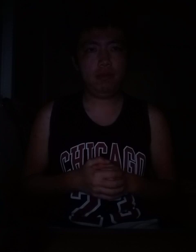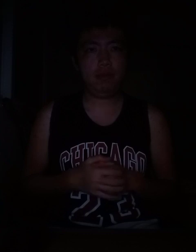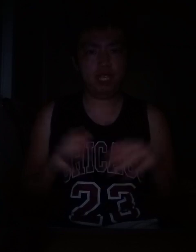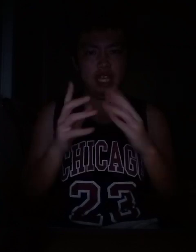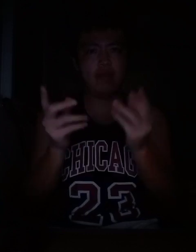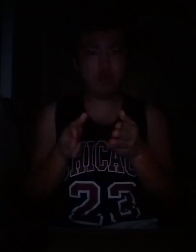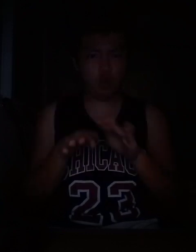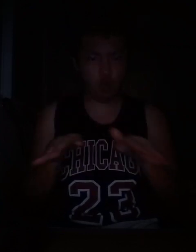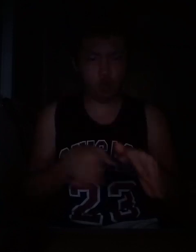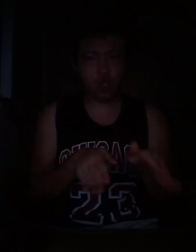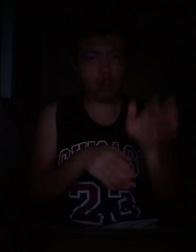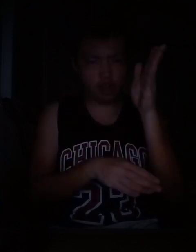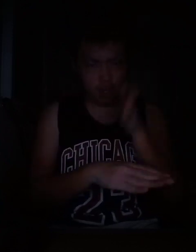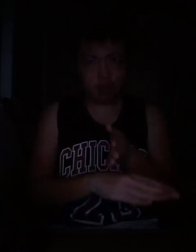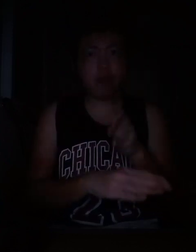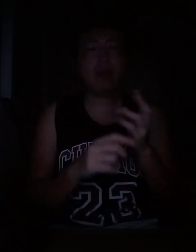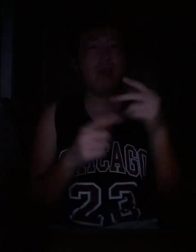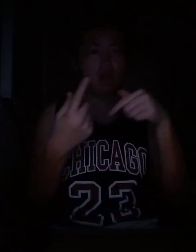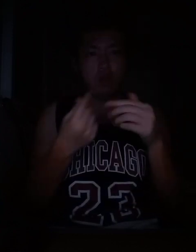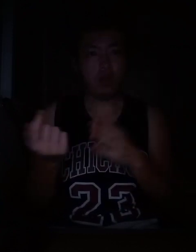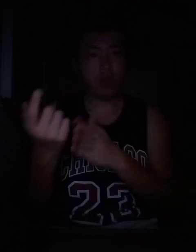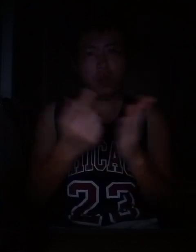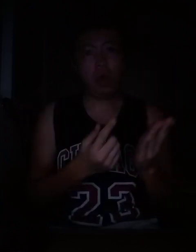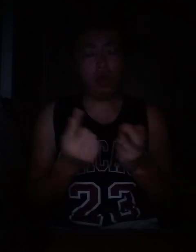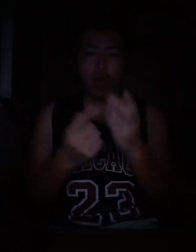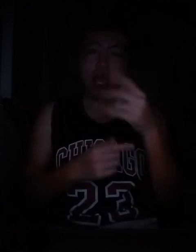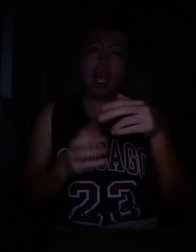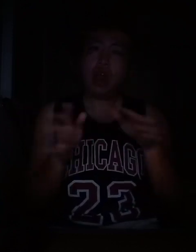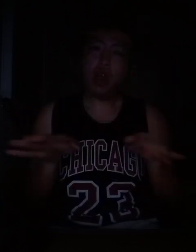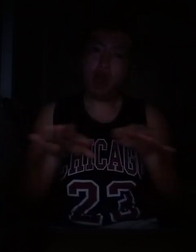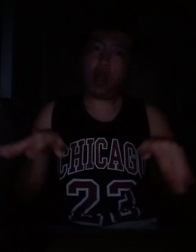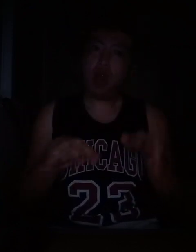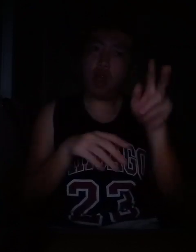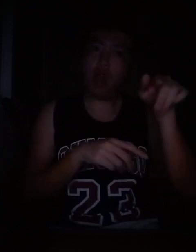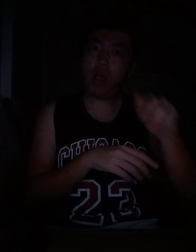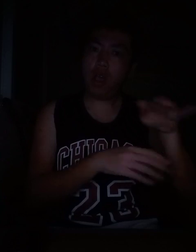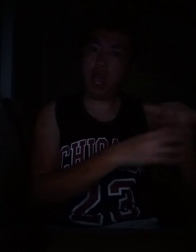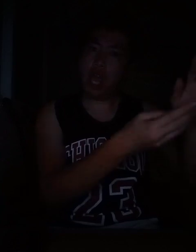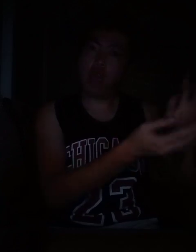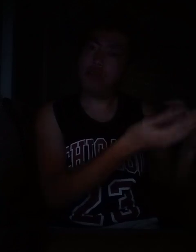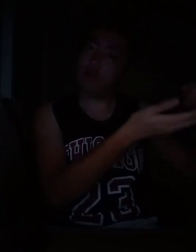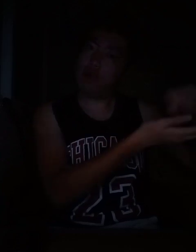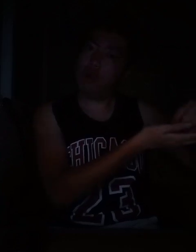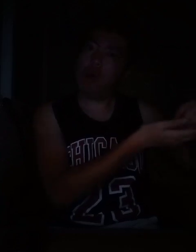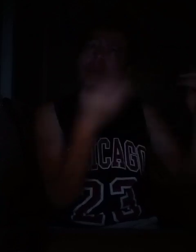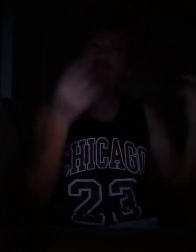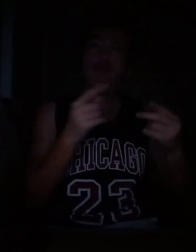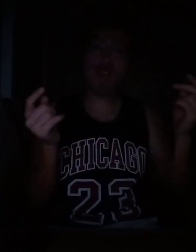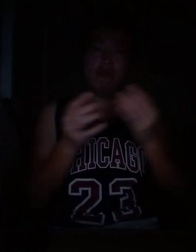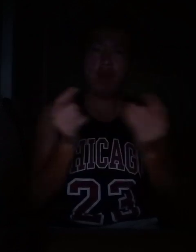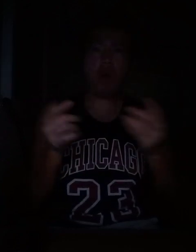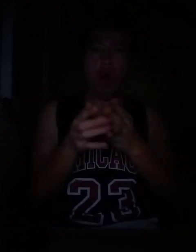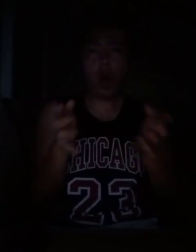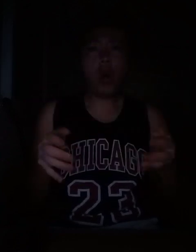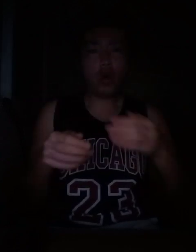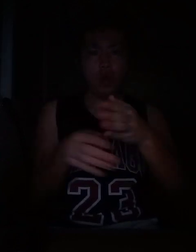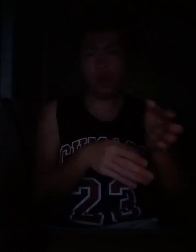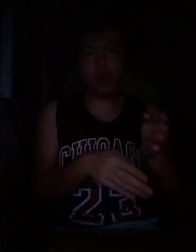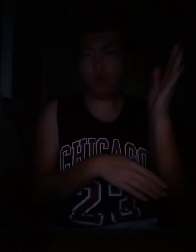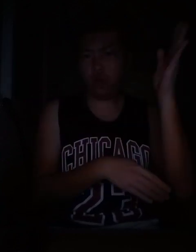참조기 금어기가 끝나면서 제주도 남서쪽 해역과 소흑산도를 중심으로 유자망 어선의 조업이 오는